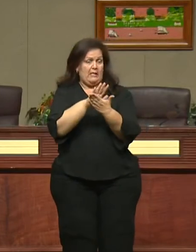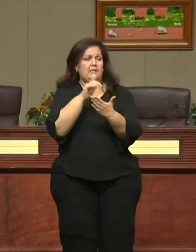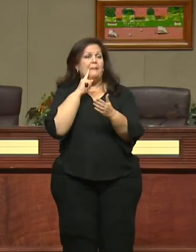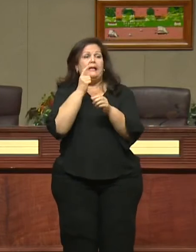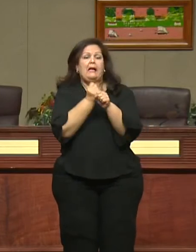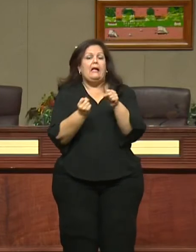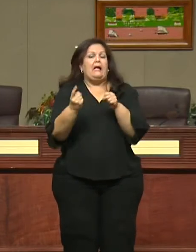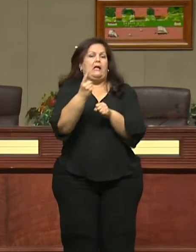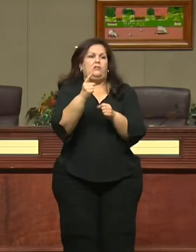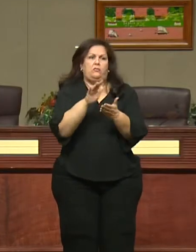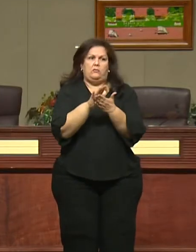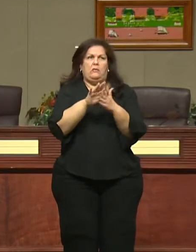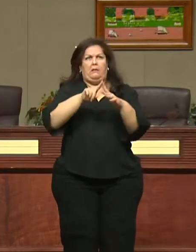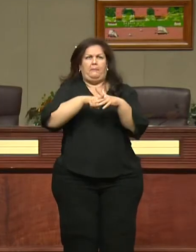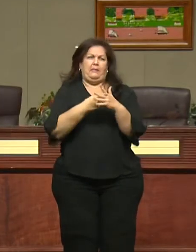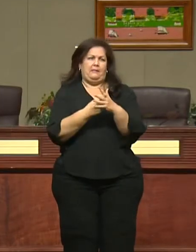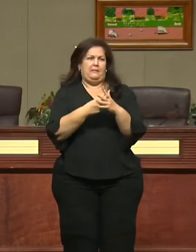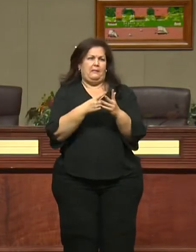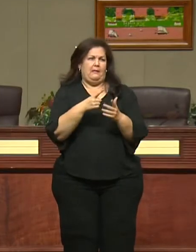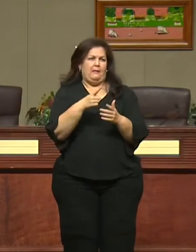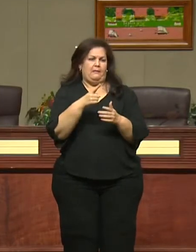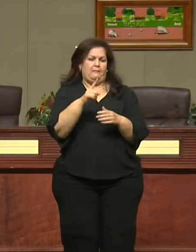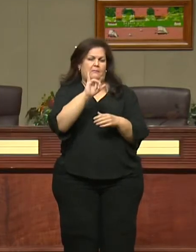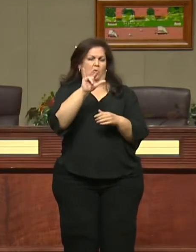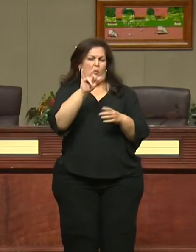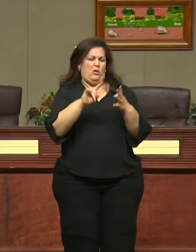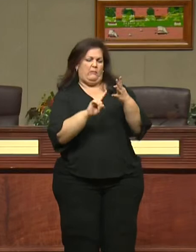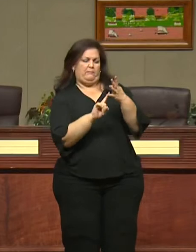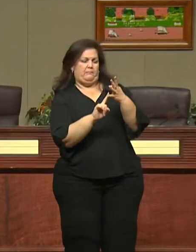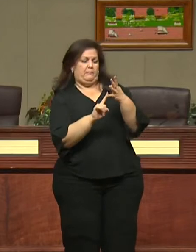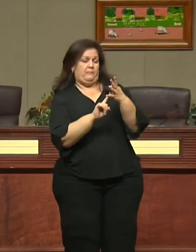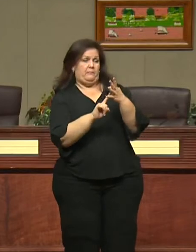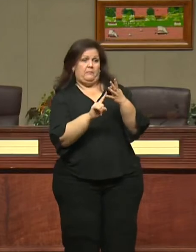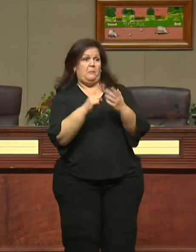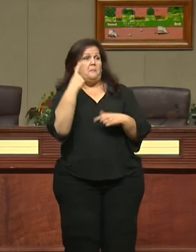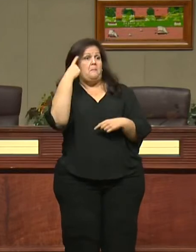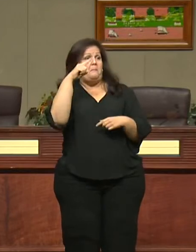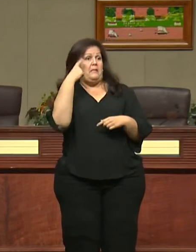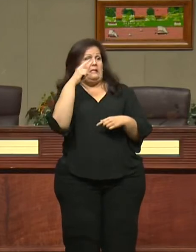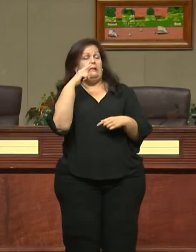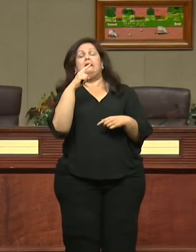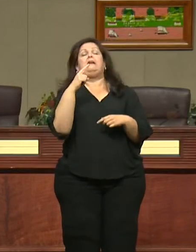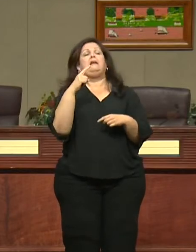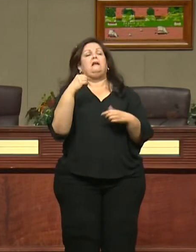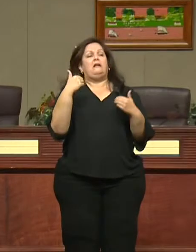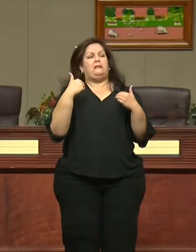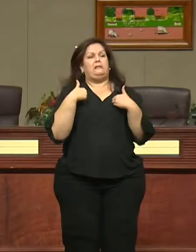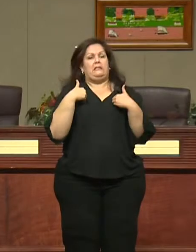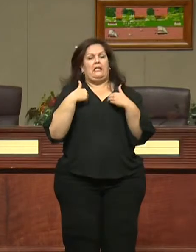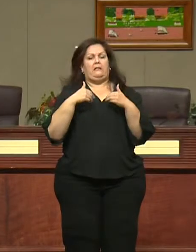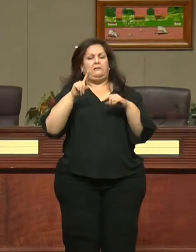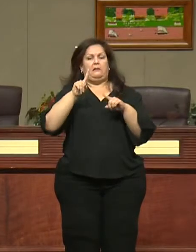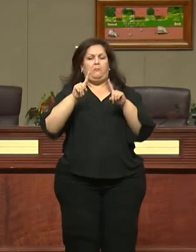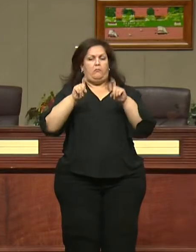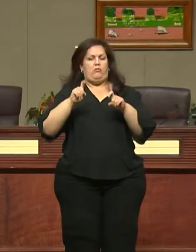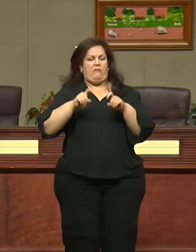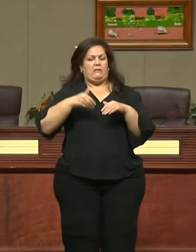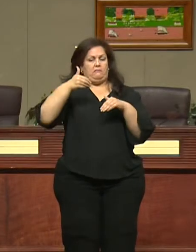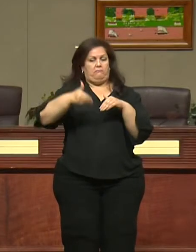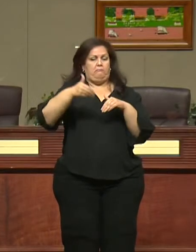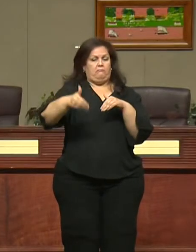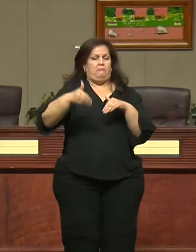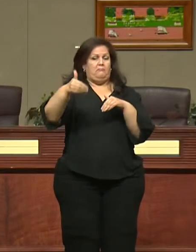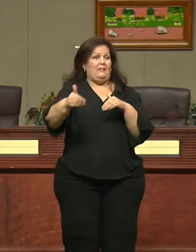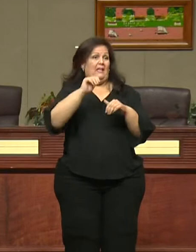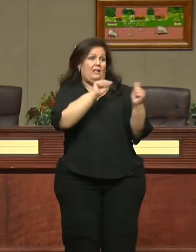año próximo, que comienza al final de julio. Y la idea es de tener routine testing en